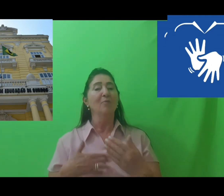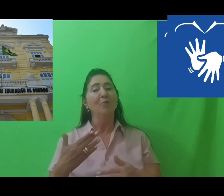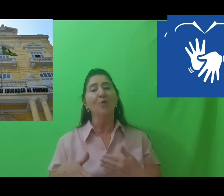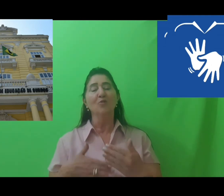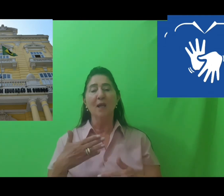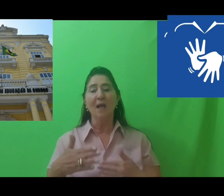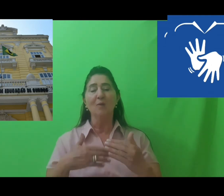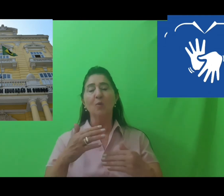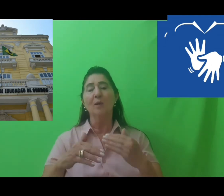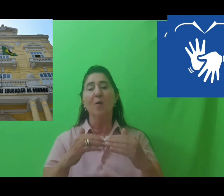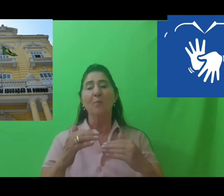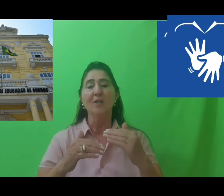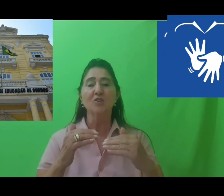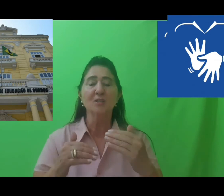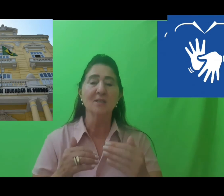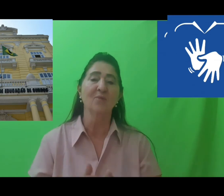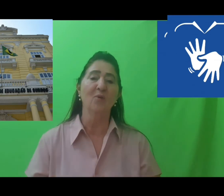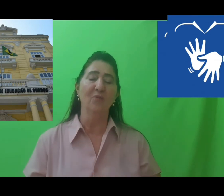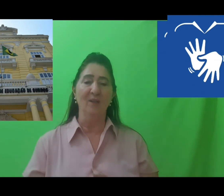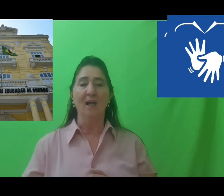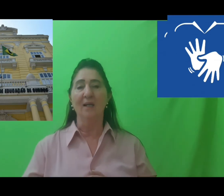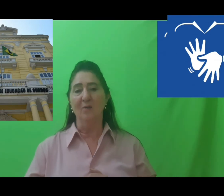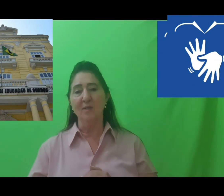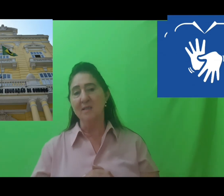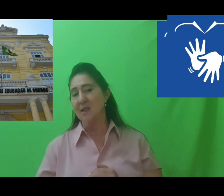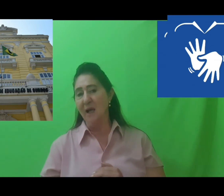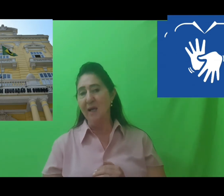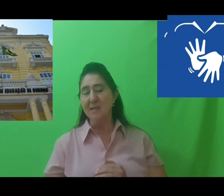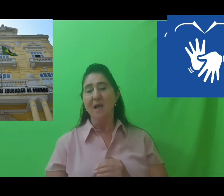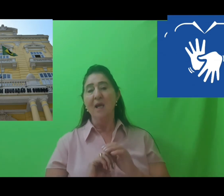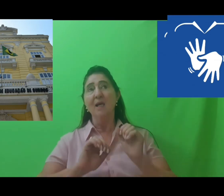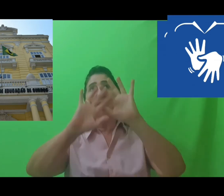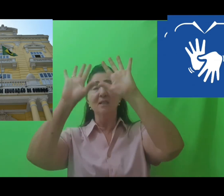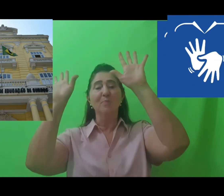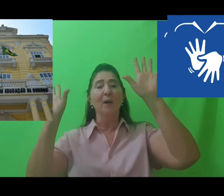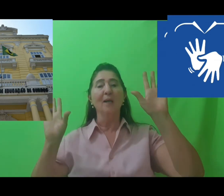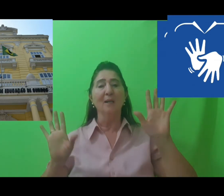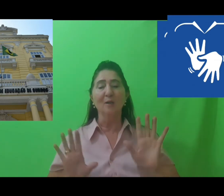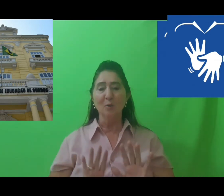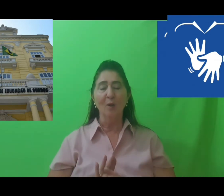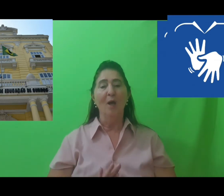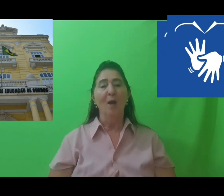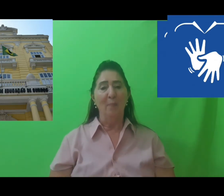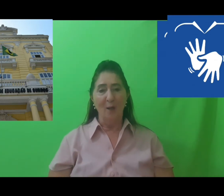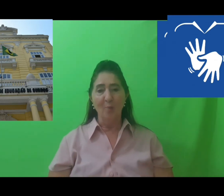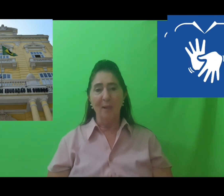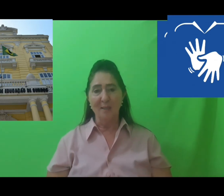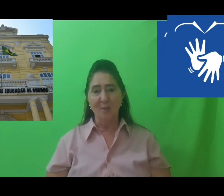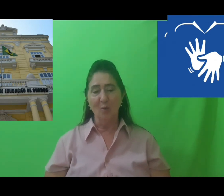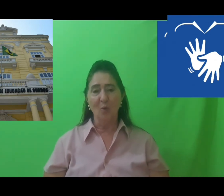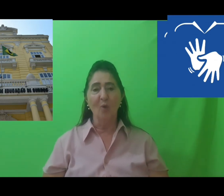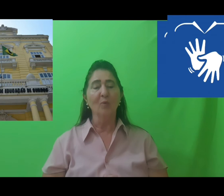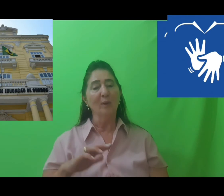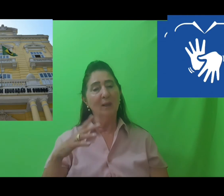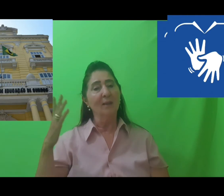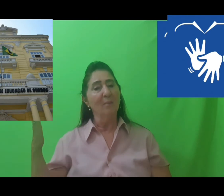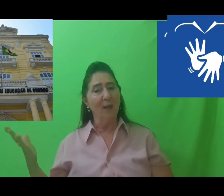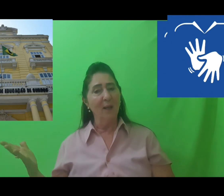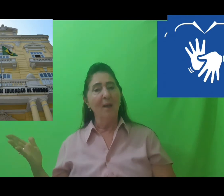foram naturalmente desenvolvendo a língua de sinais e espalhando para o Brasil todo e também